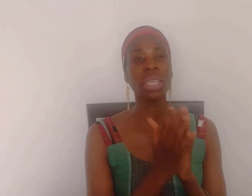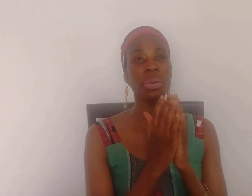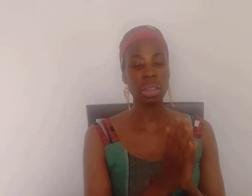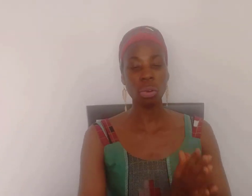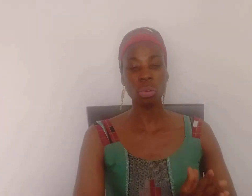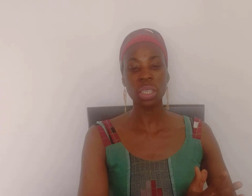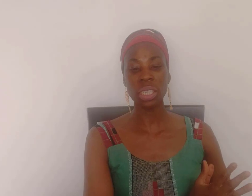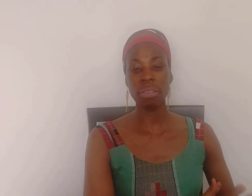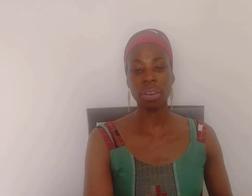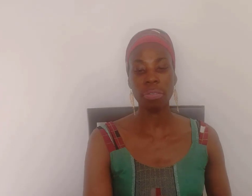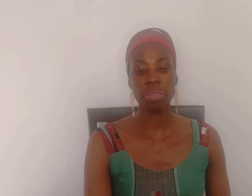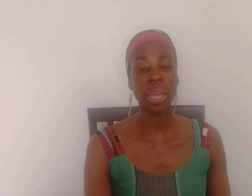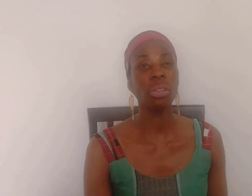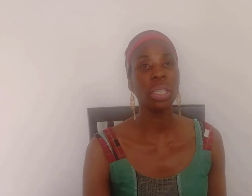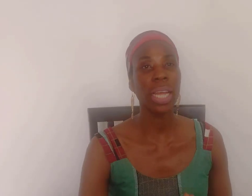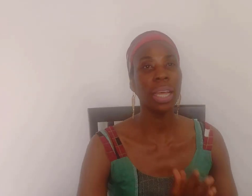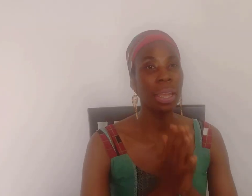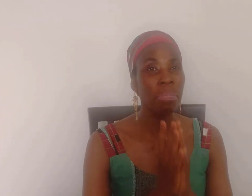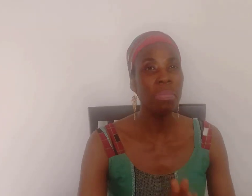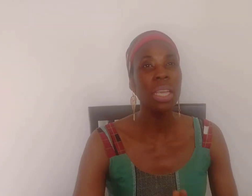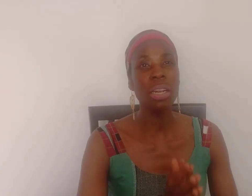educação inclusiva foi adotada em